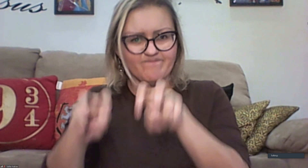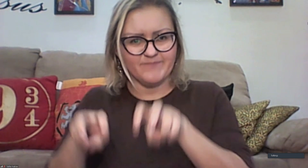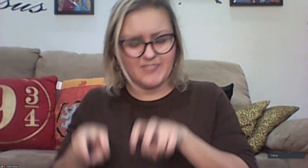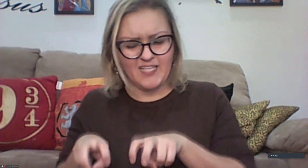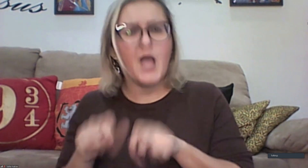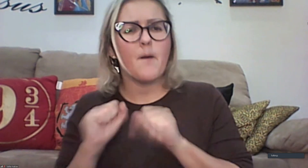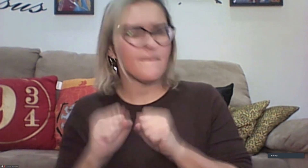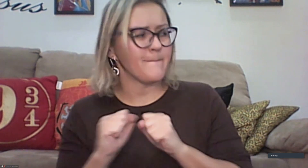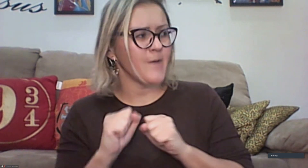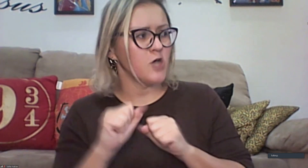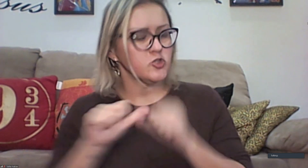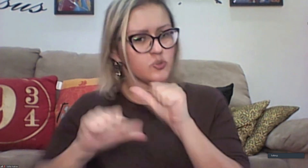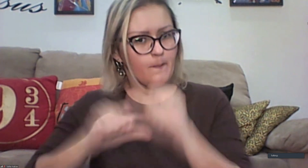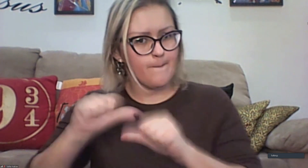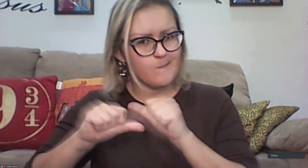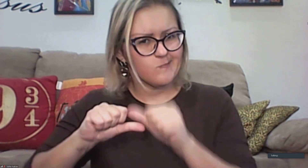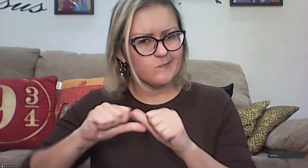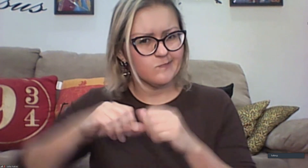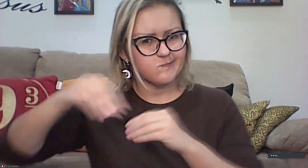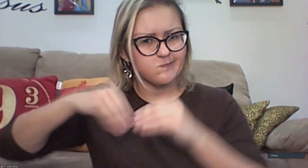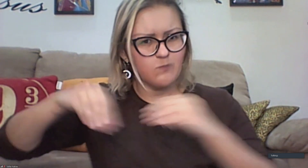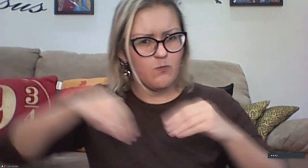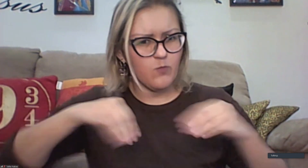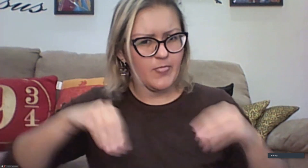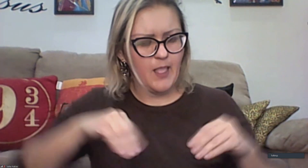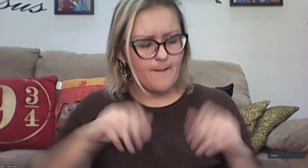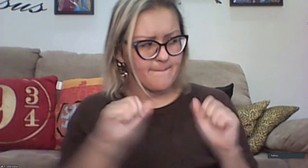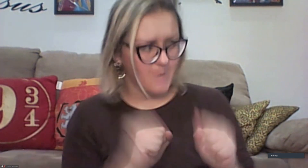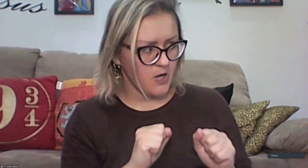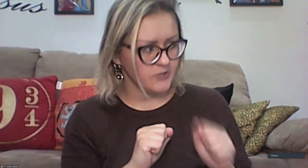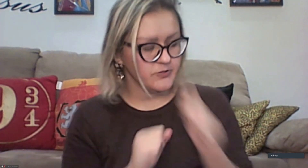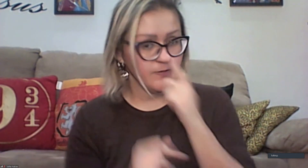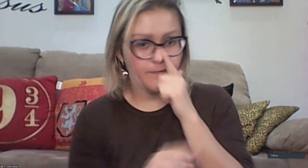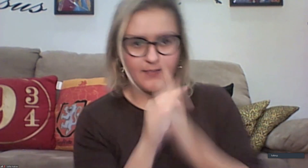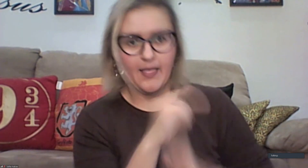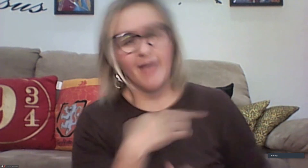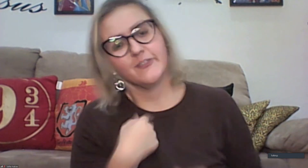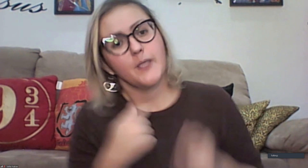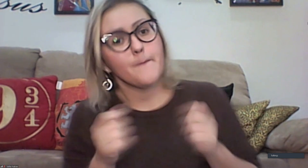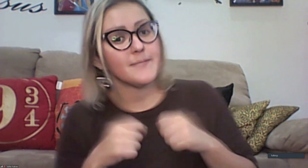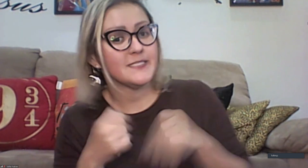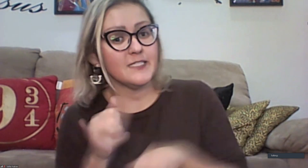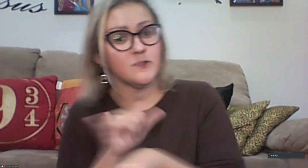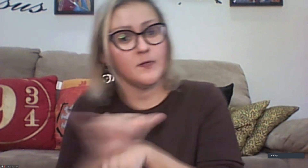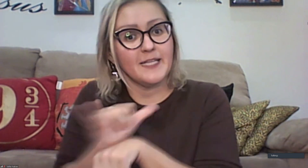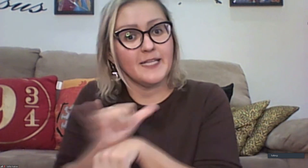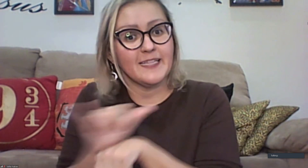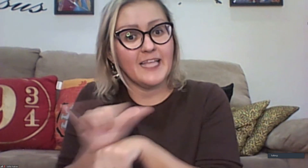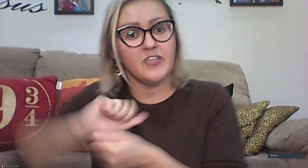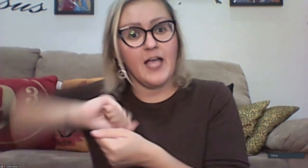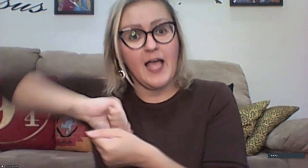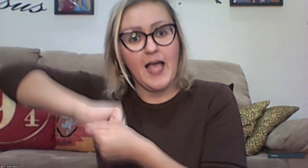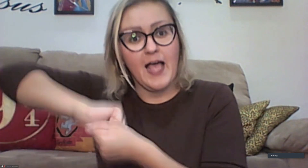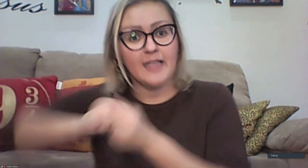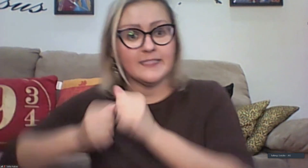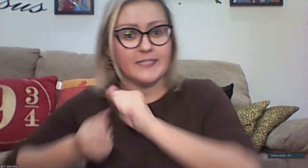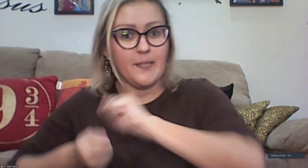Por exemplo, mudar a disposição da sala. Bom, a diretora diz que já que se entende de